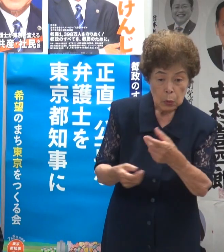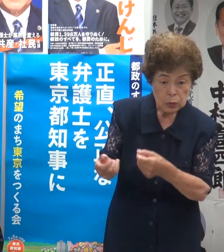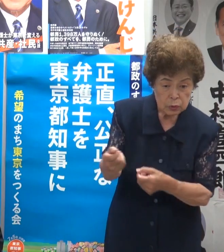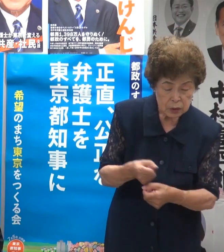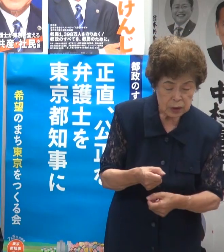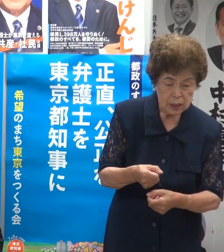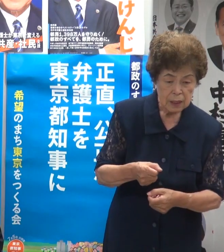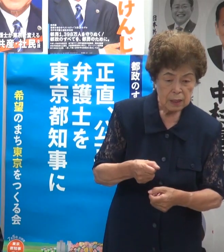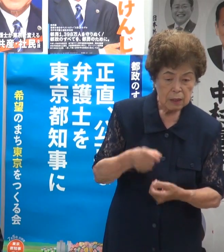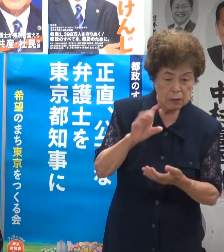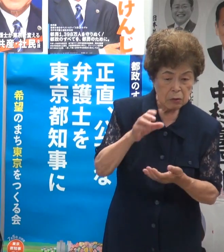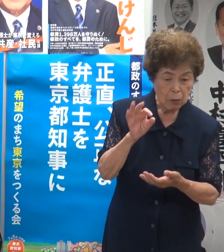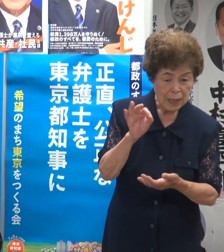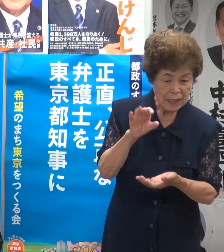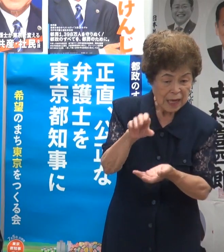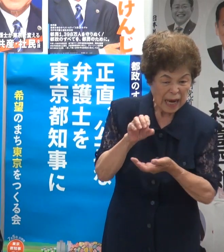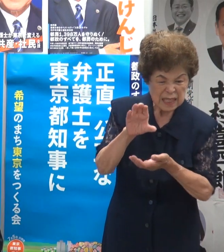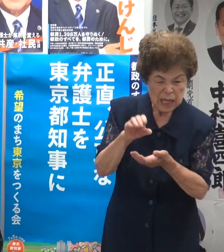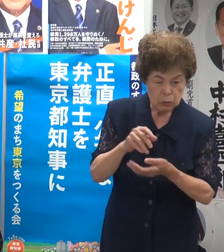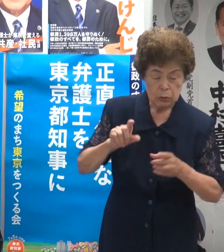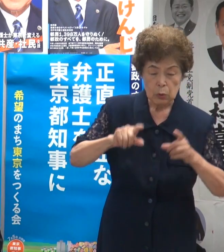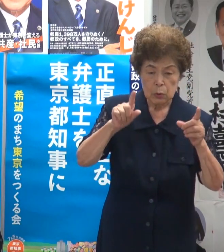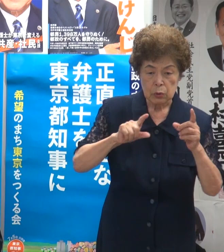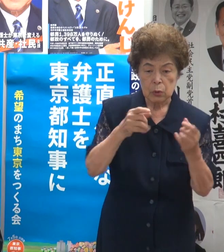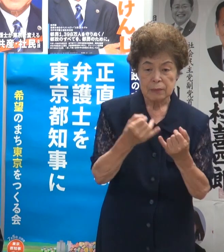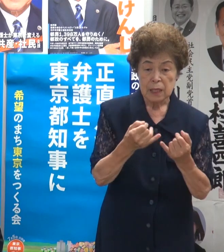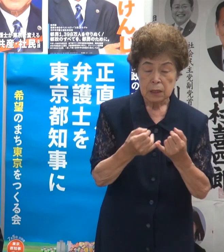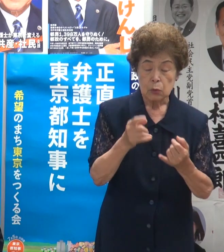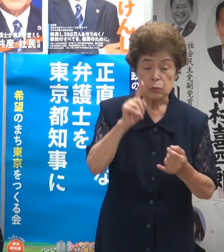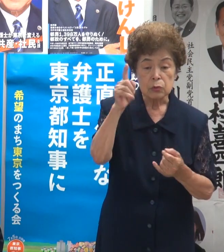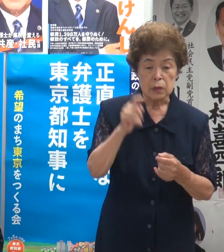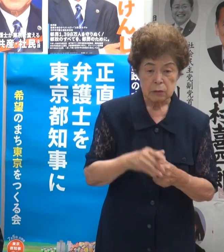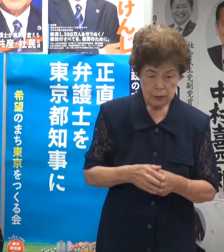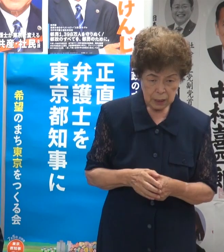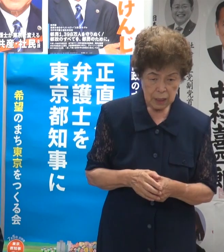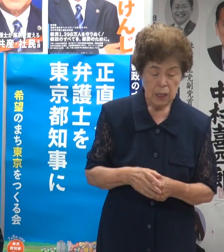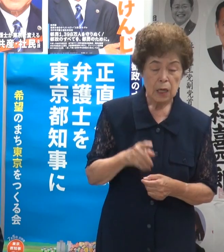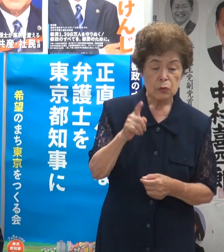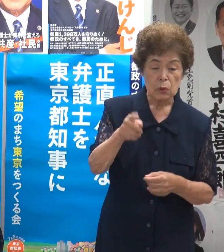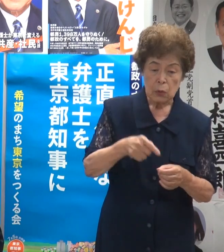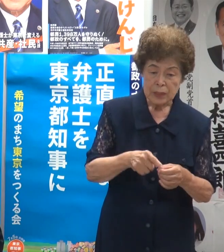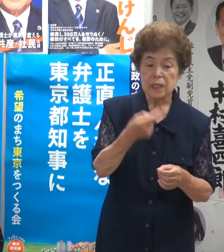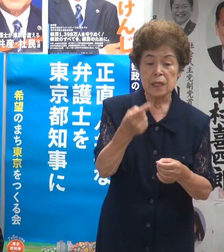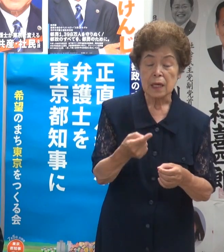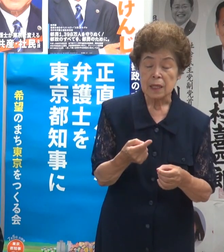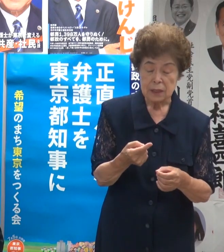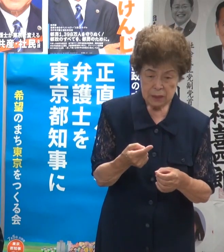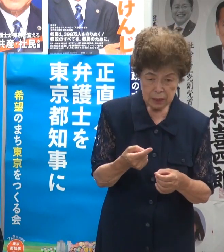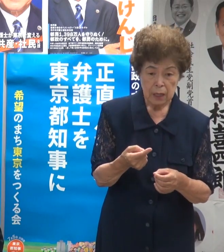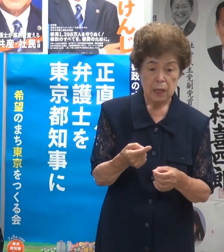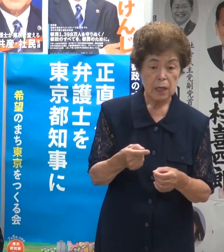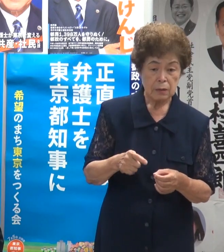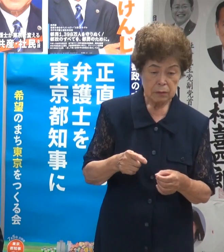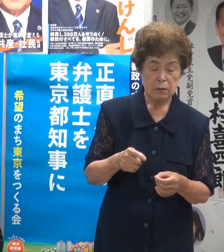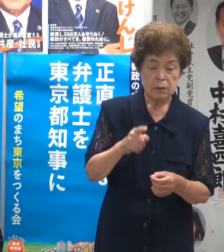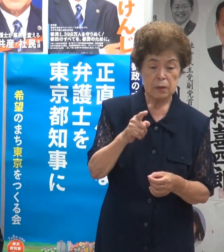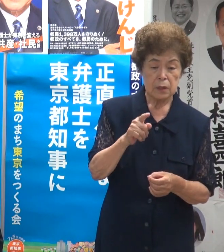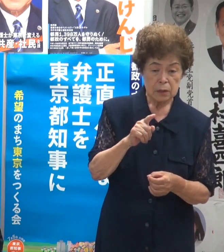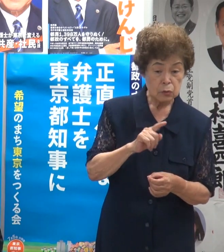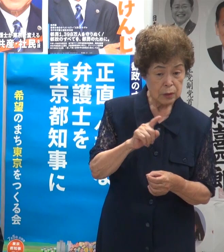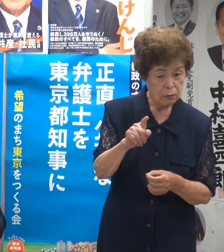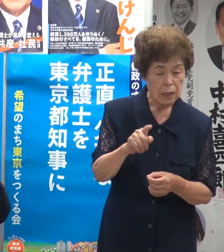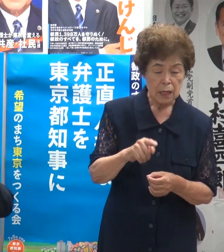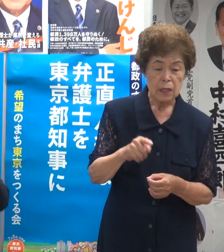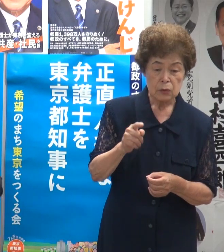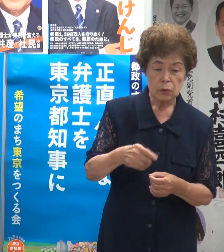れこそ稼ぐ東京とかそういうこと言ってますからね、起爆剤にしようとする危険性があると思いますね。も